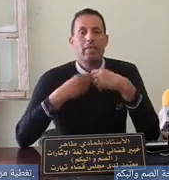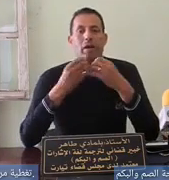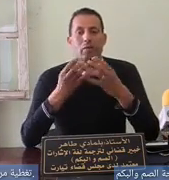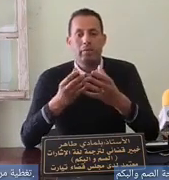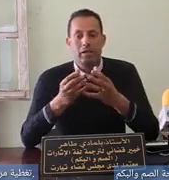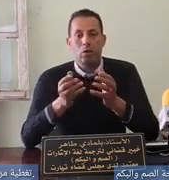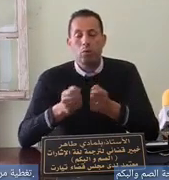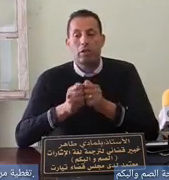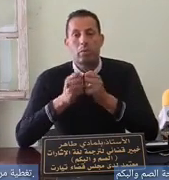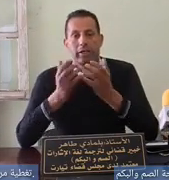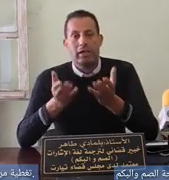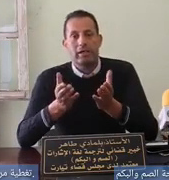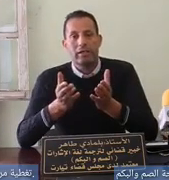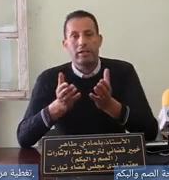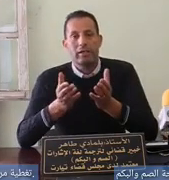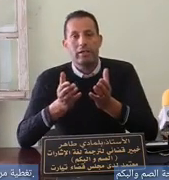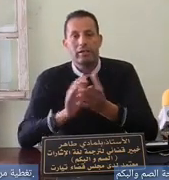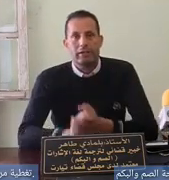حتى لا ينتشر الوباء.